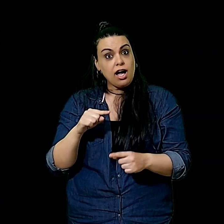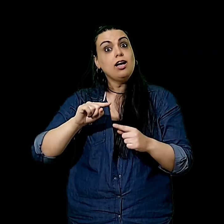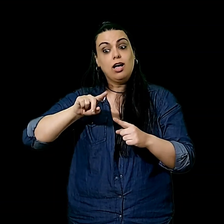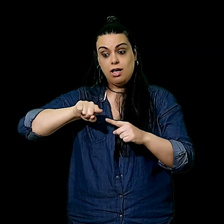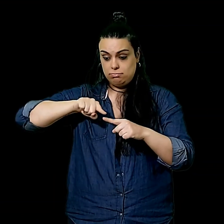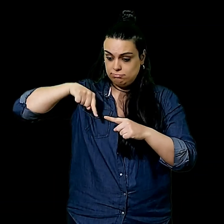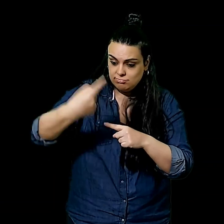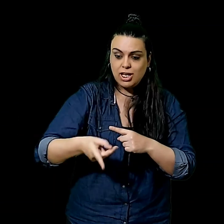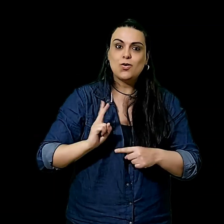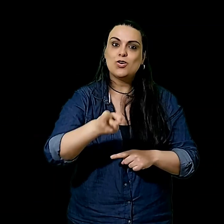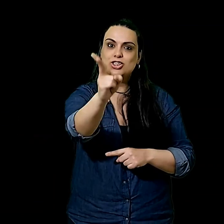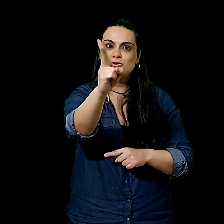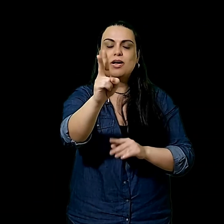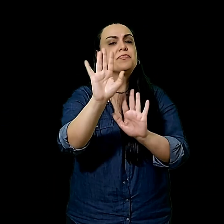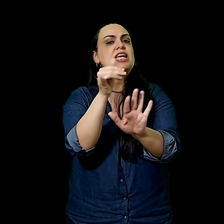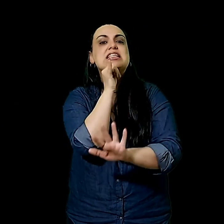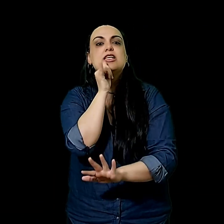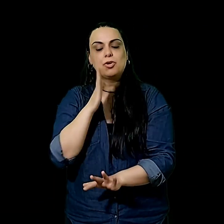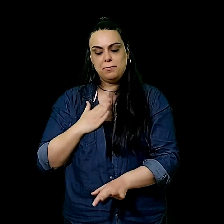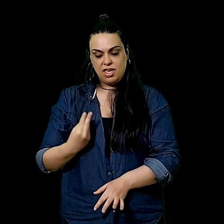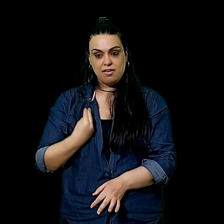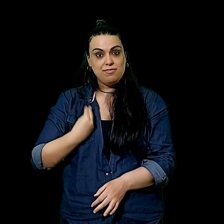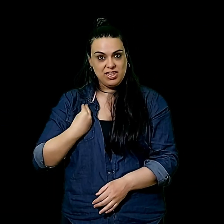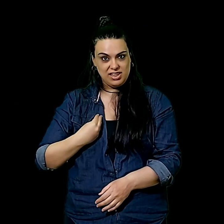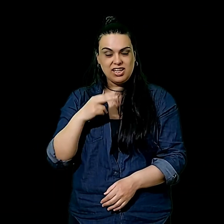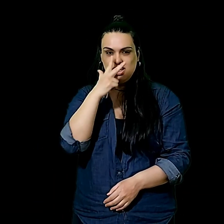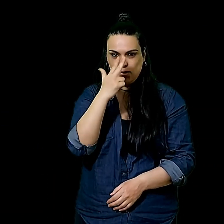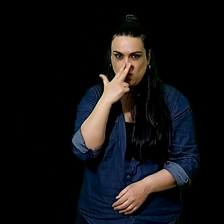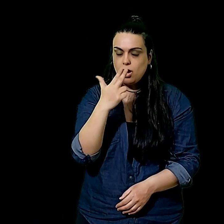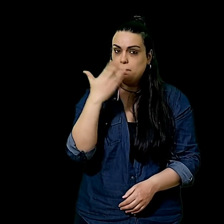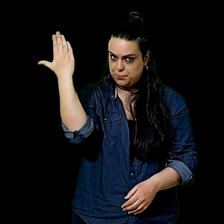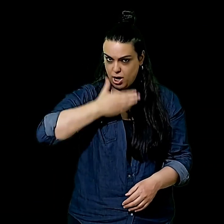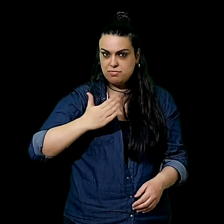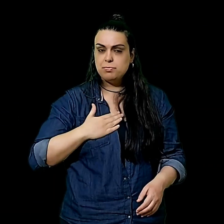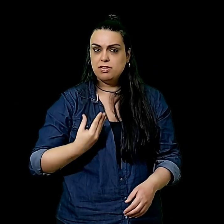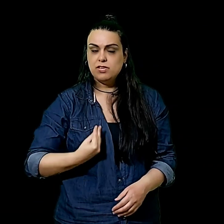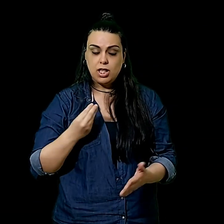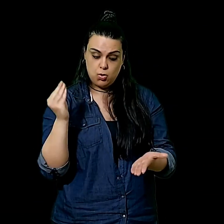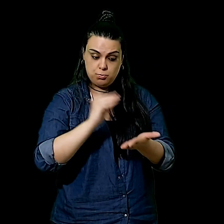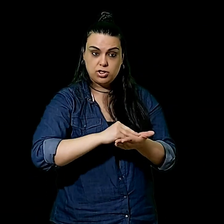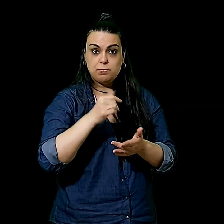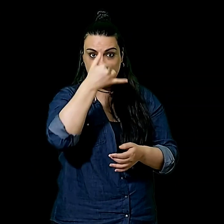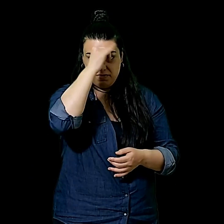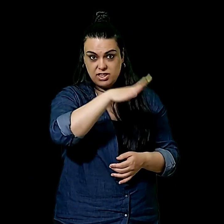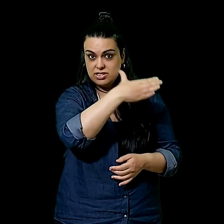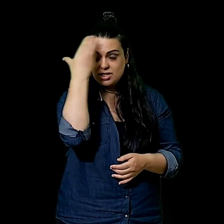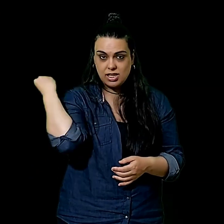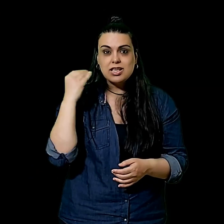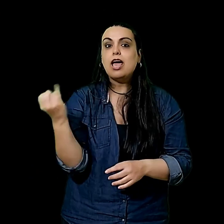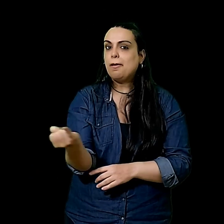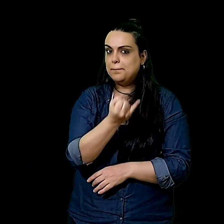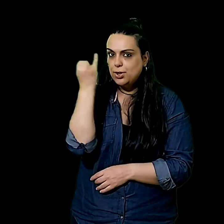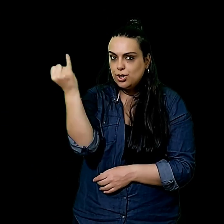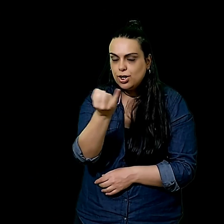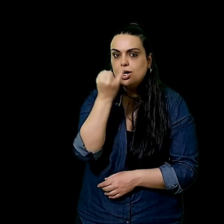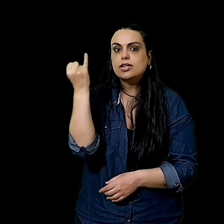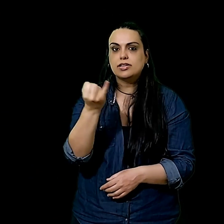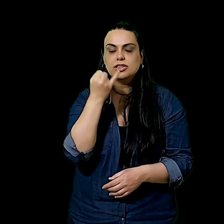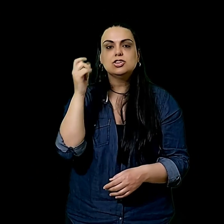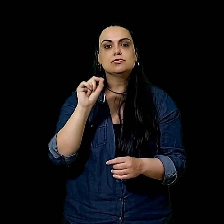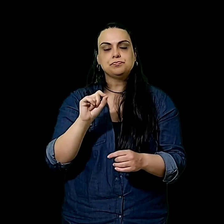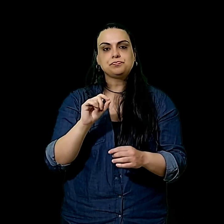vida. Para exemplo da aula de ontem, a gente ser a verdade que a gente prega. Eu coloquei aqui para eu não esquecer sobre essa importância,